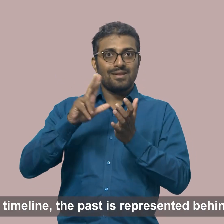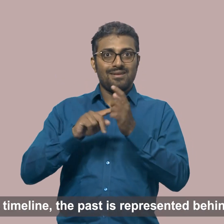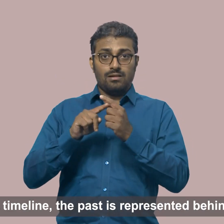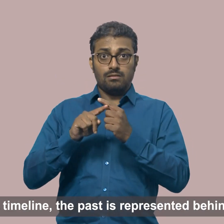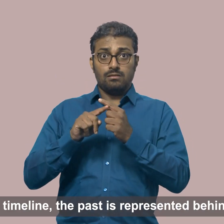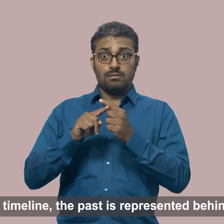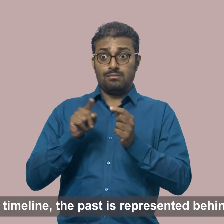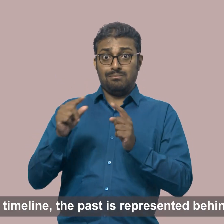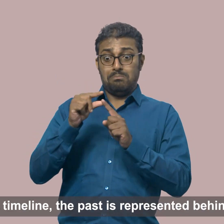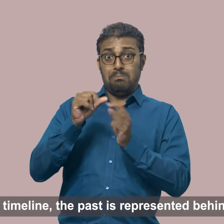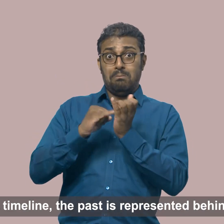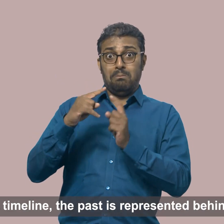पहले ट्रू और फॉल्स.